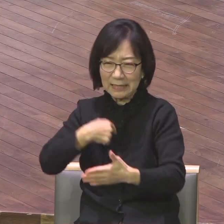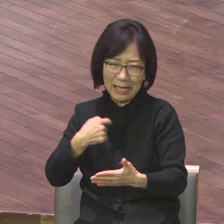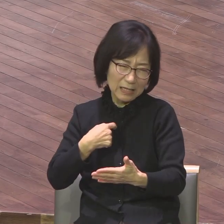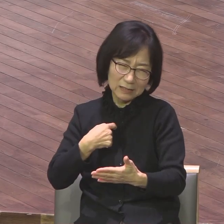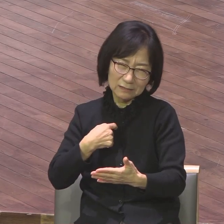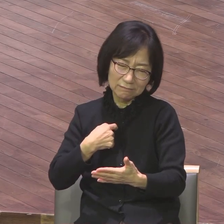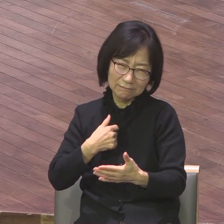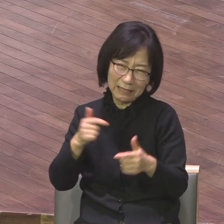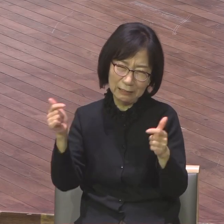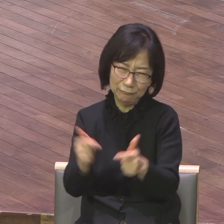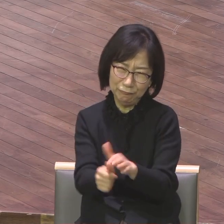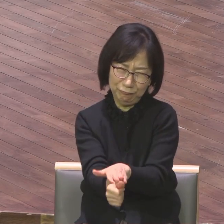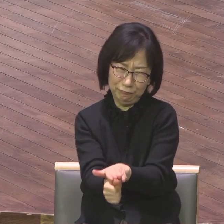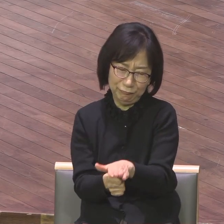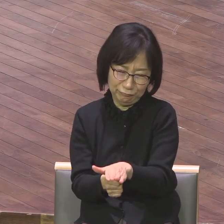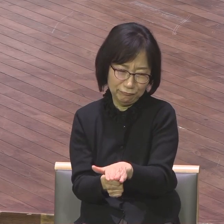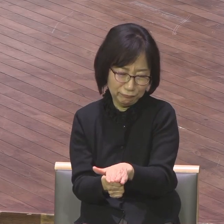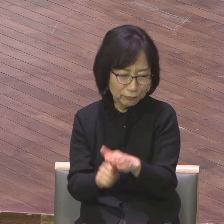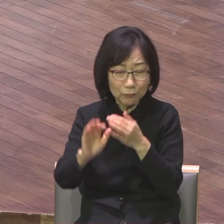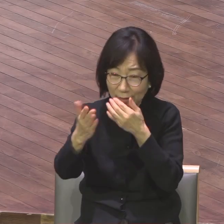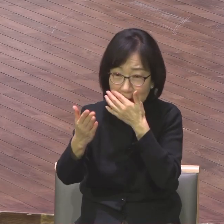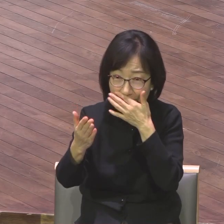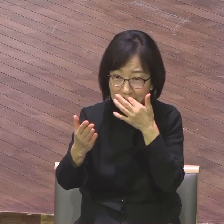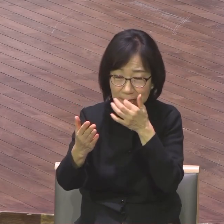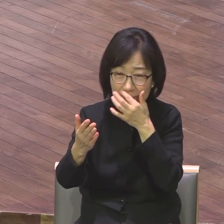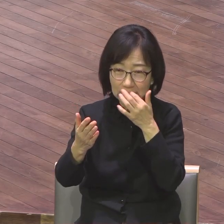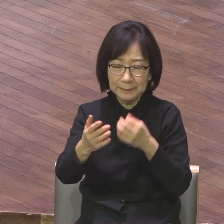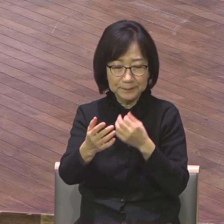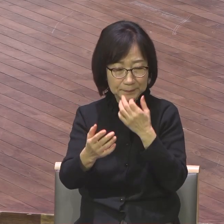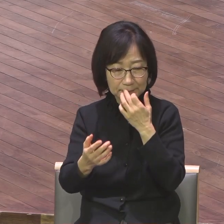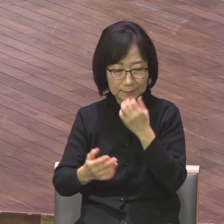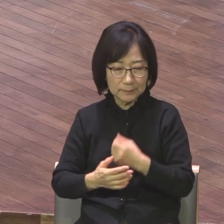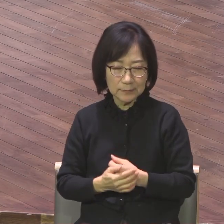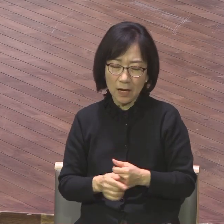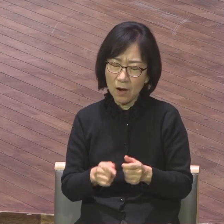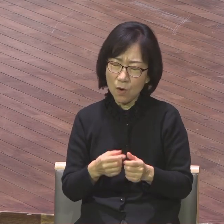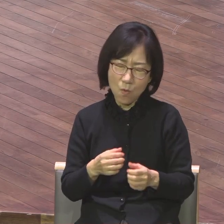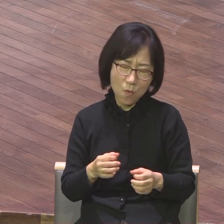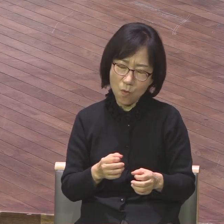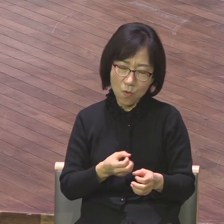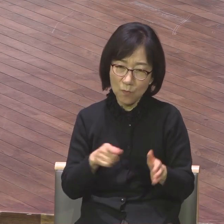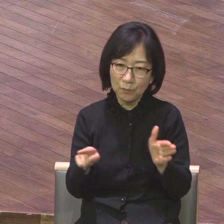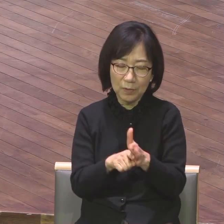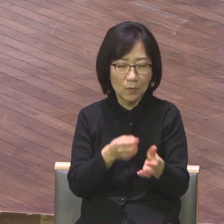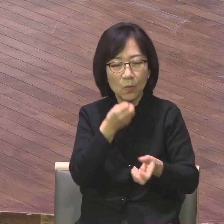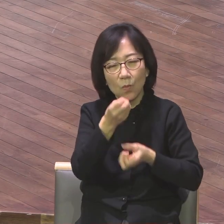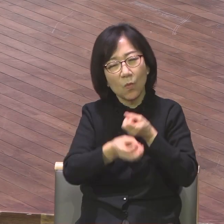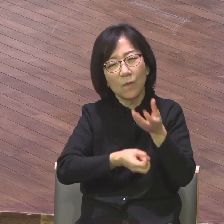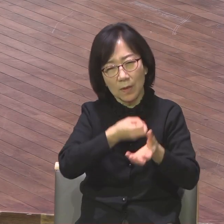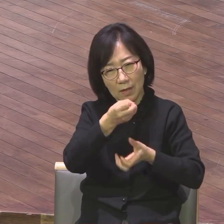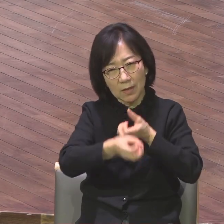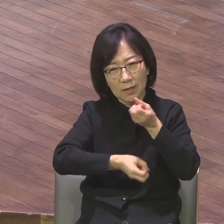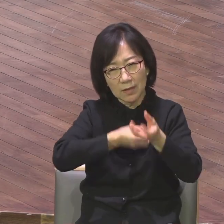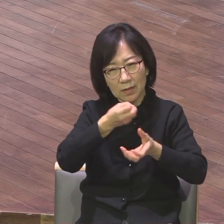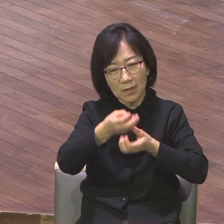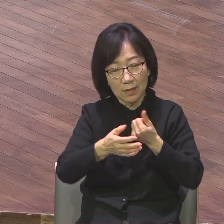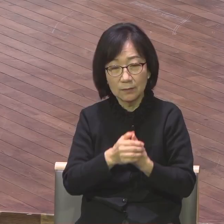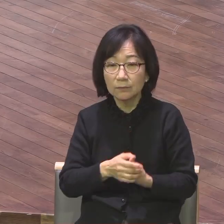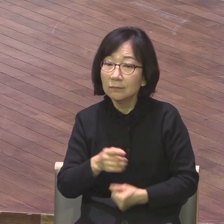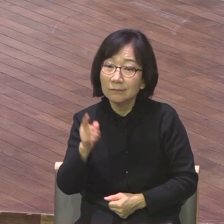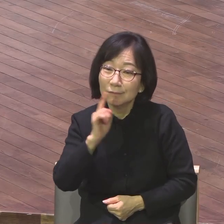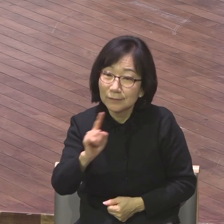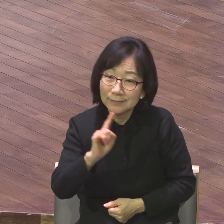하리라 하니라. 참 놀라운 믿음의 고백이지요. 이 말씀의 참